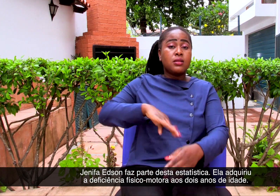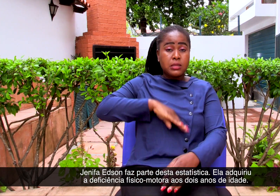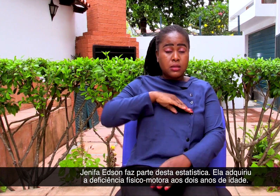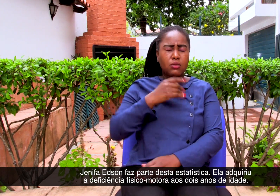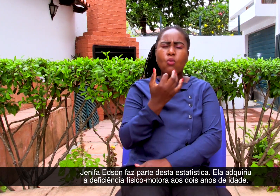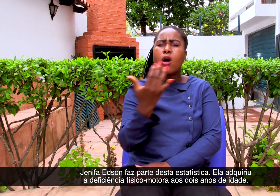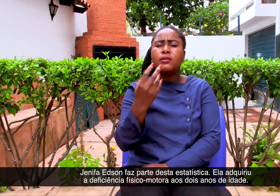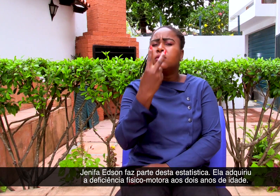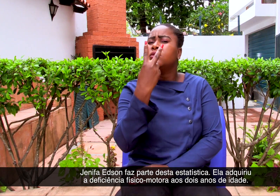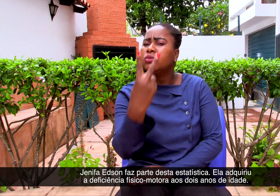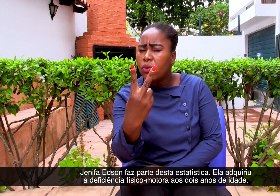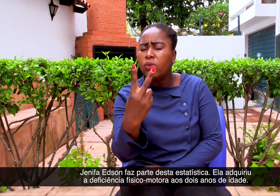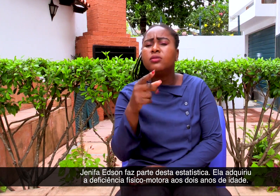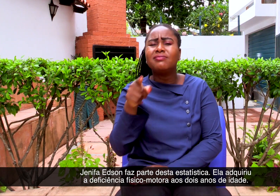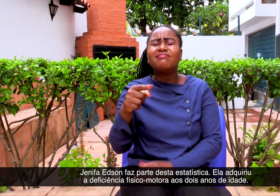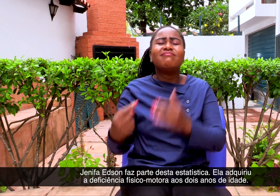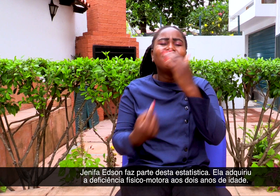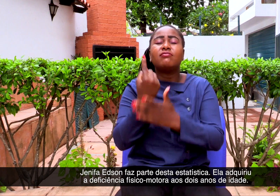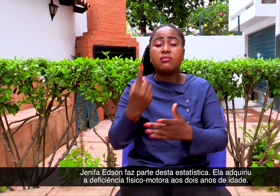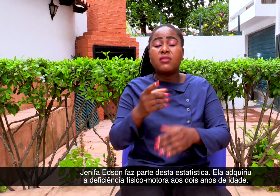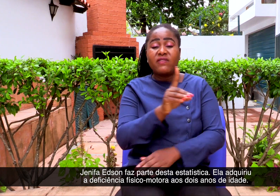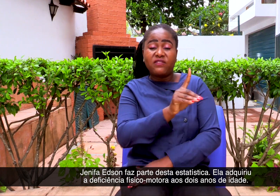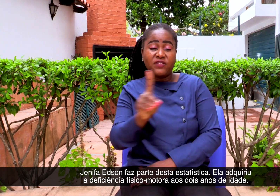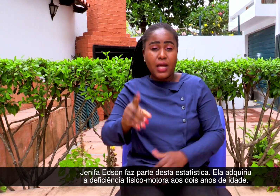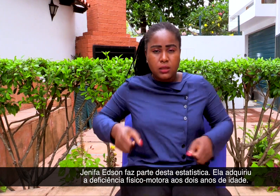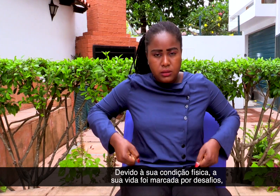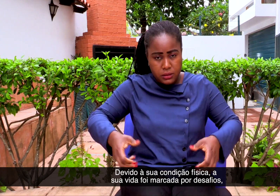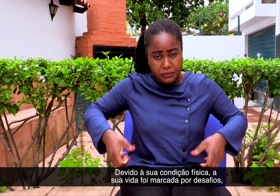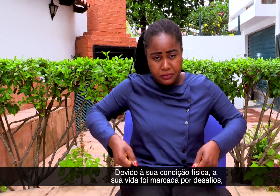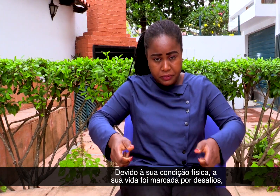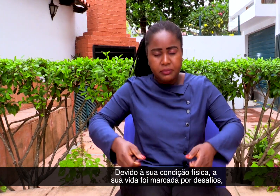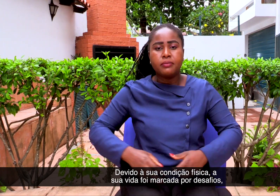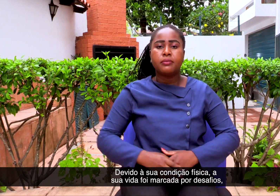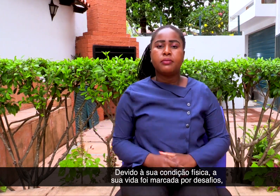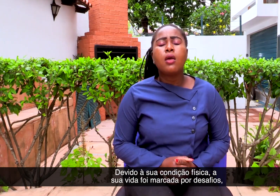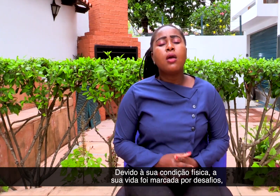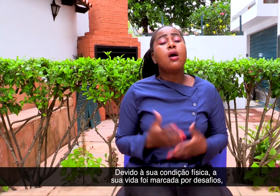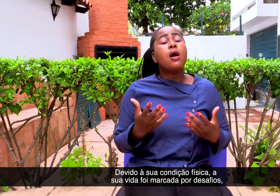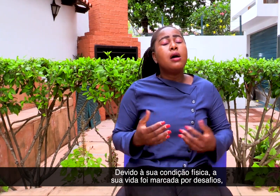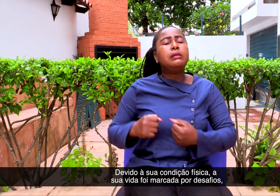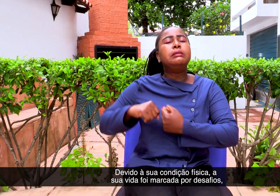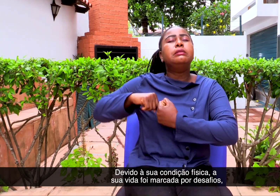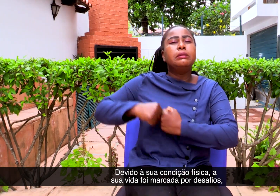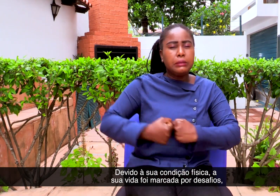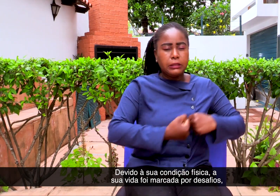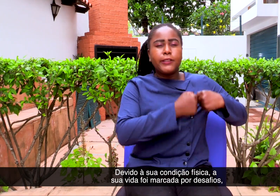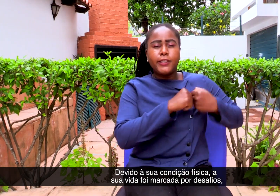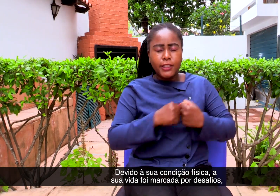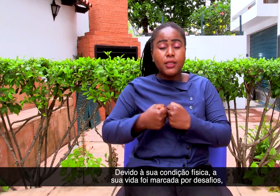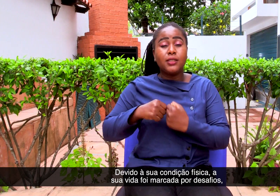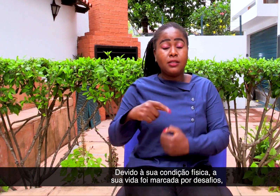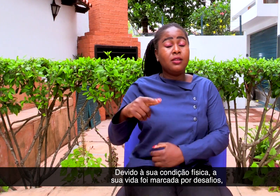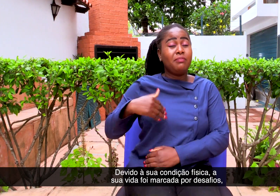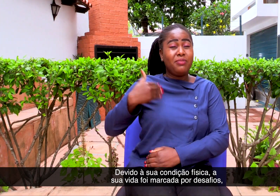adquiriu a deficiência físico-motora aos 2 anos de idade. Devido à sua condição física,